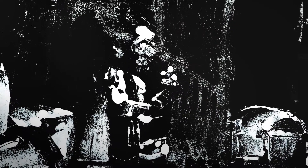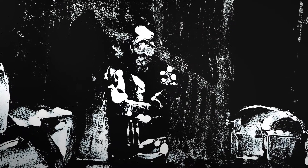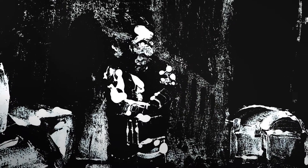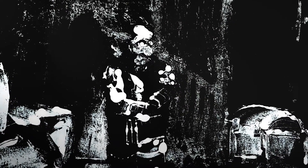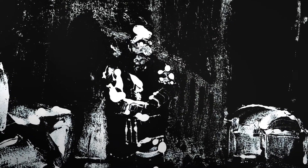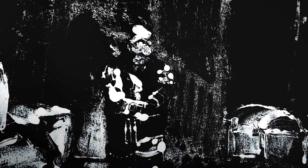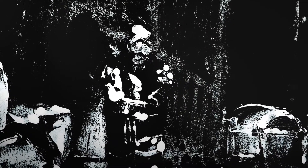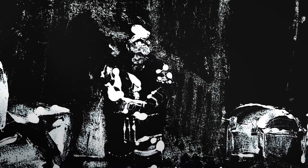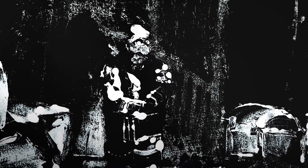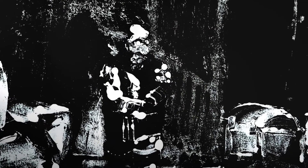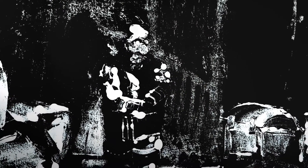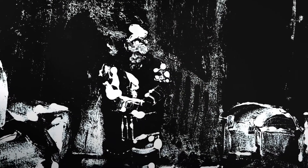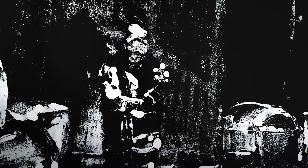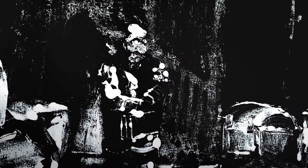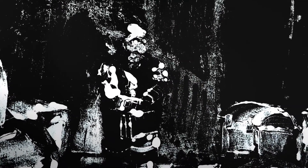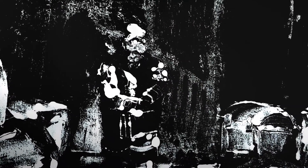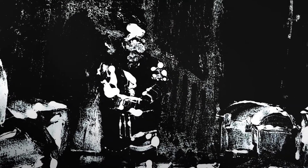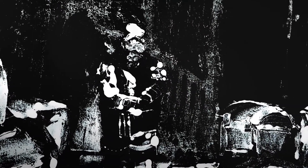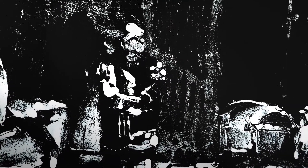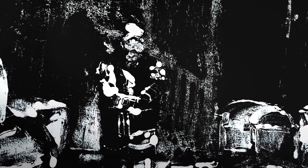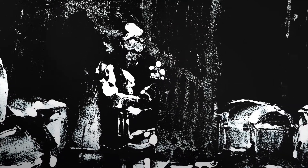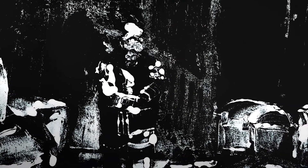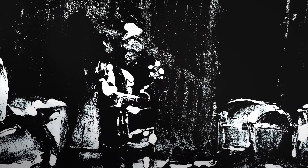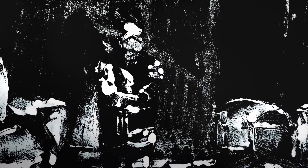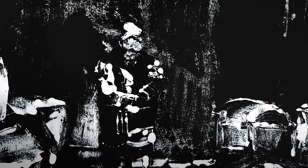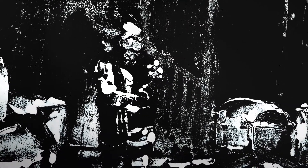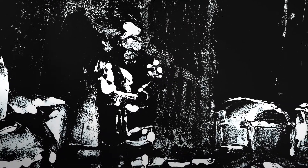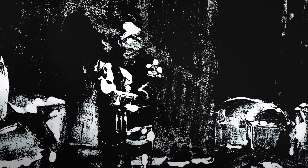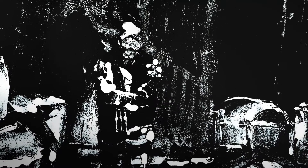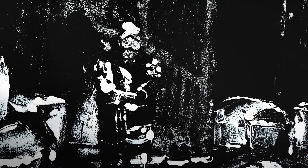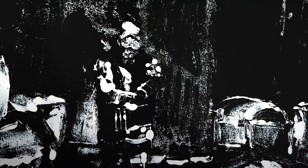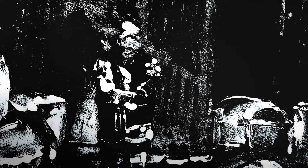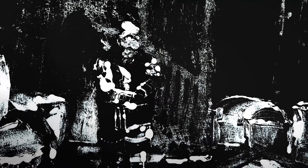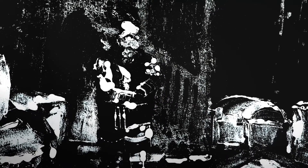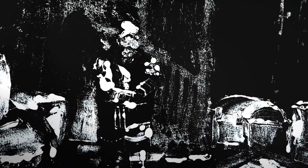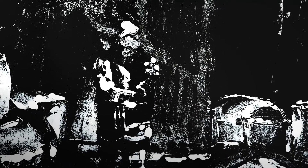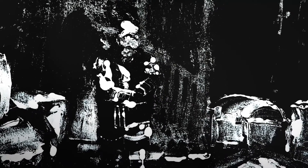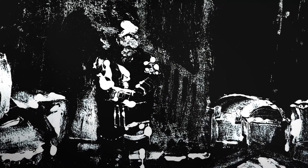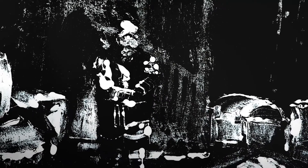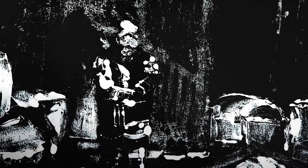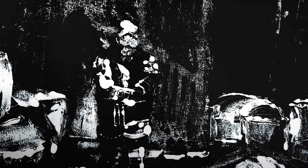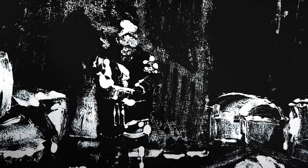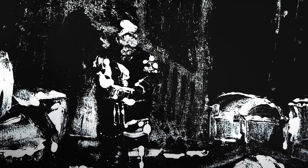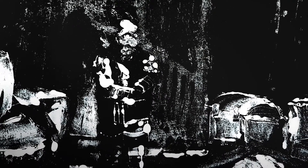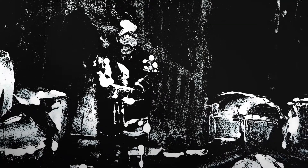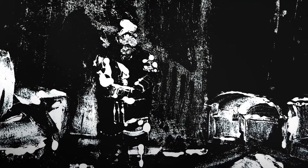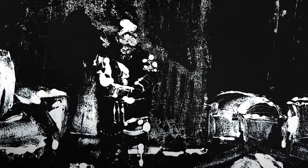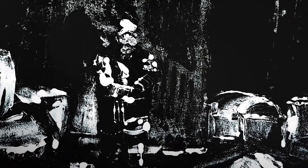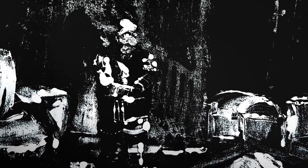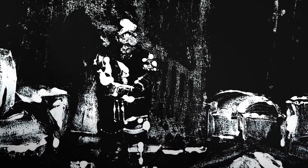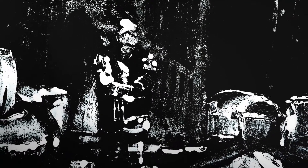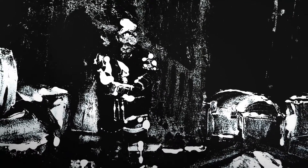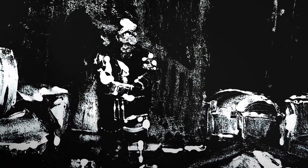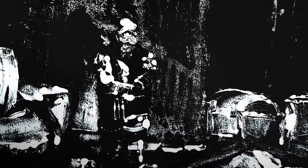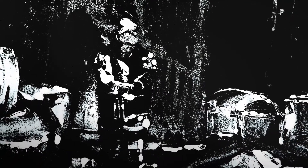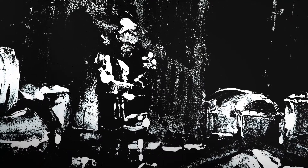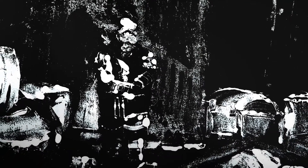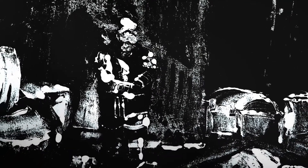No soturno quarto, o Dr. Trifulgas está parado ao centro dos familiares objetos que o cercam: o baú, o cofre,